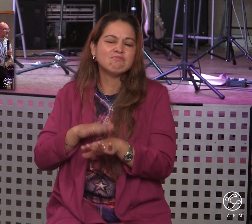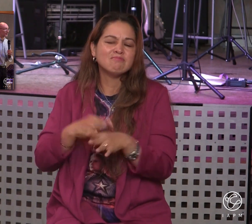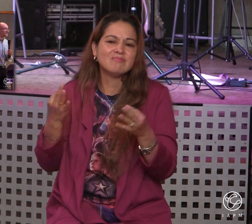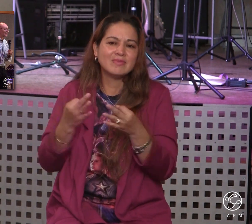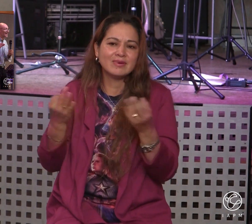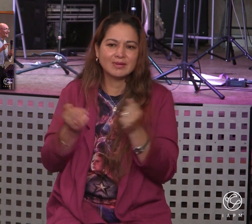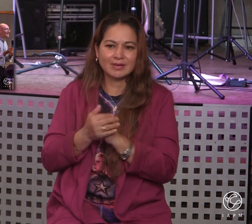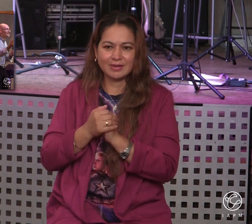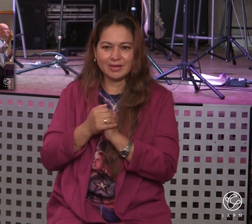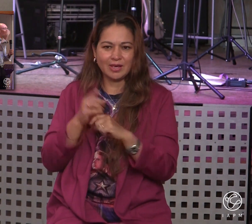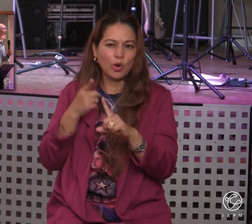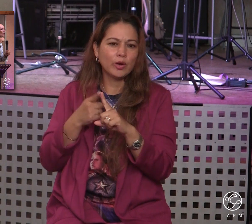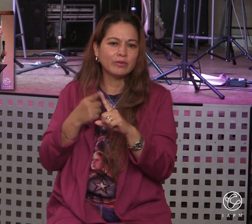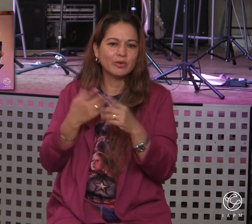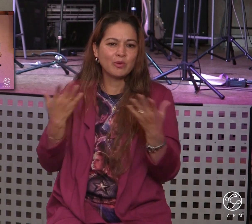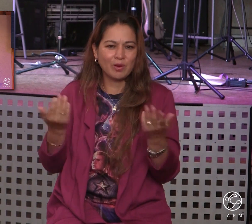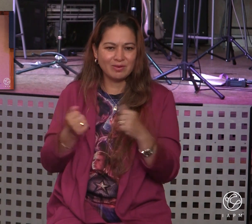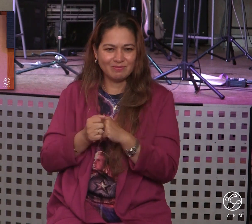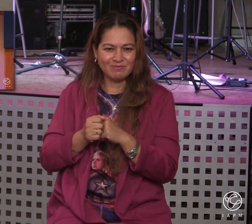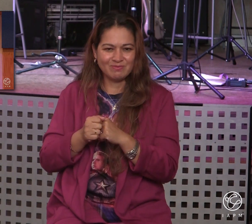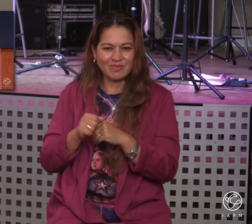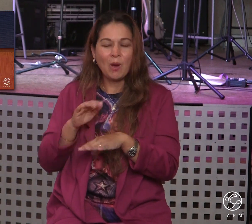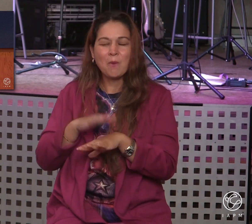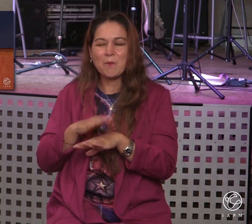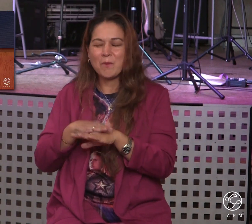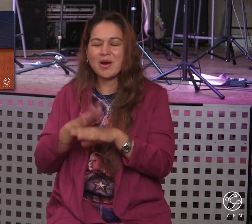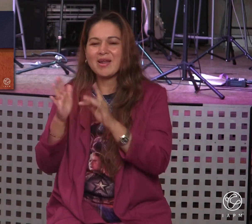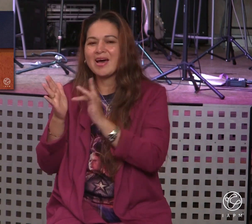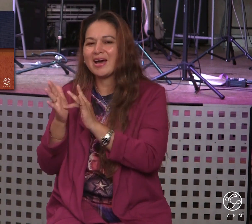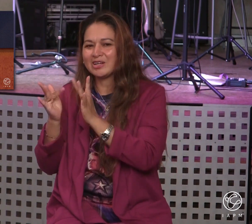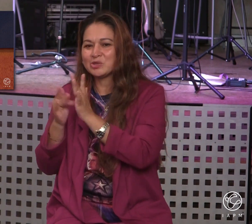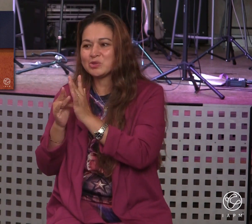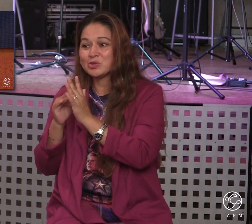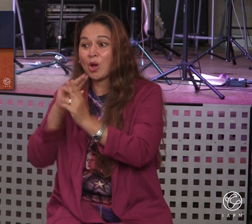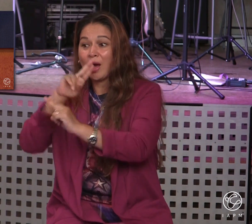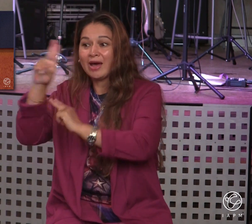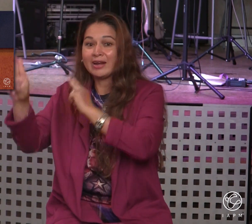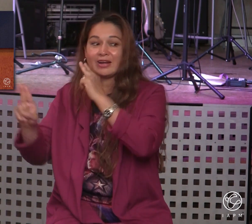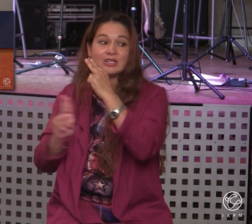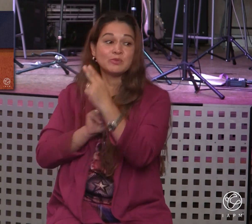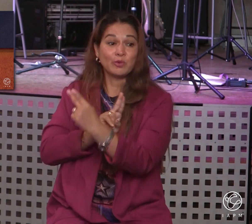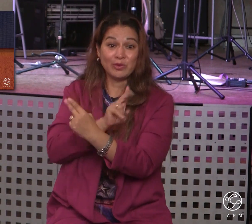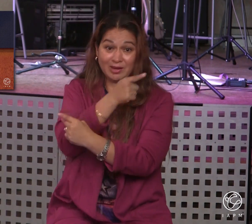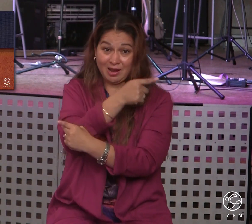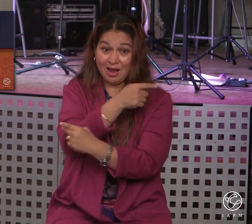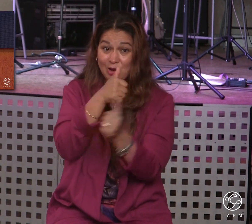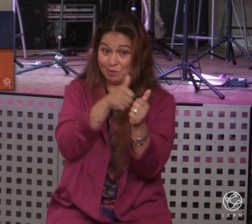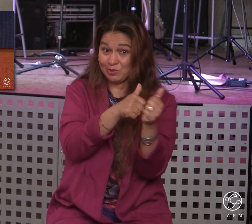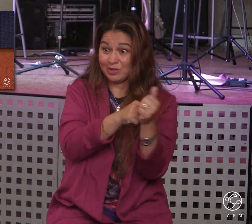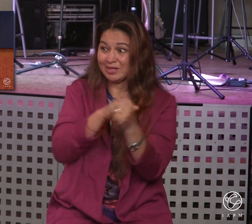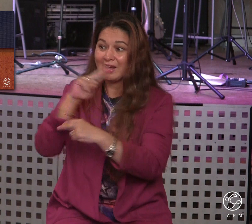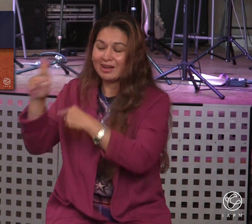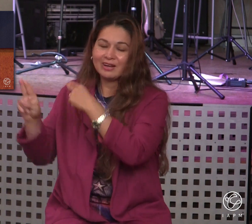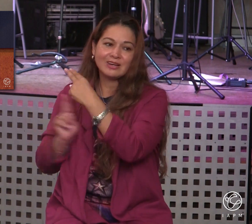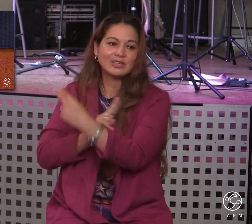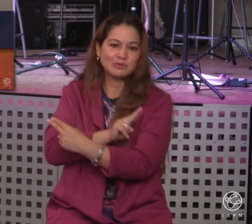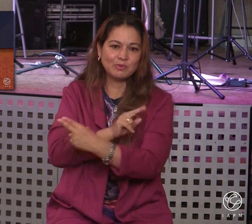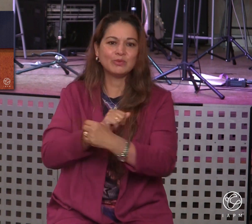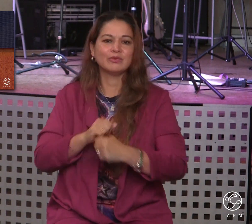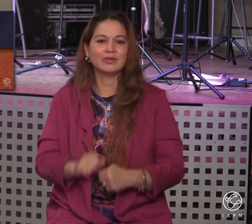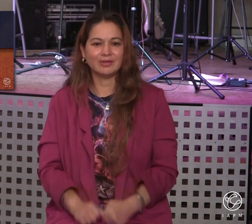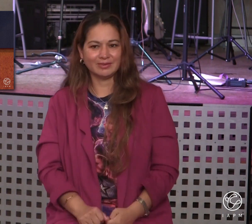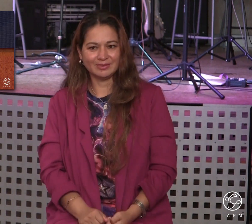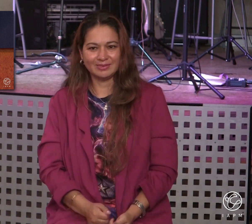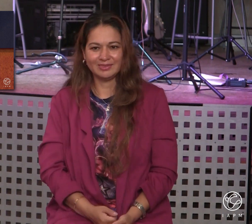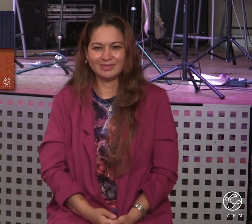va a responder, les va a convencer. Si te fijas cómo ha acabado la historia que hemos leído, cuando Pedro y sobre